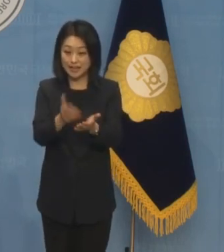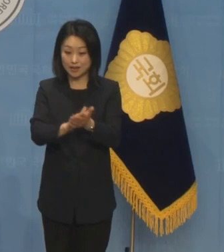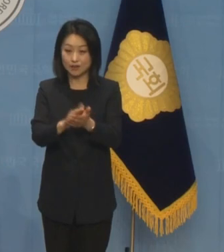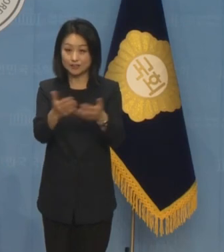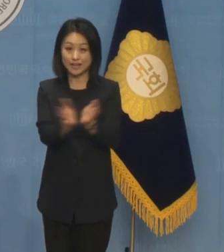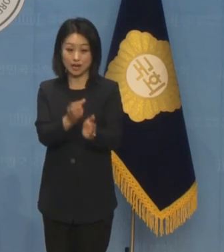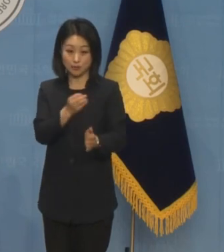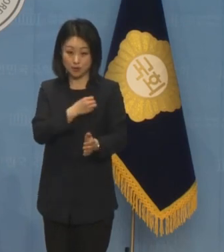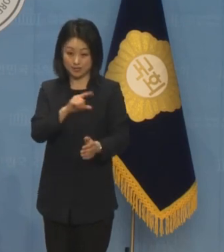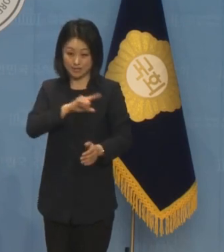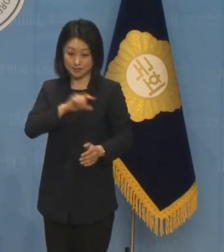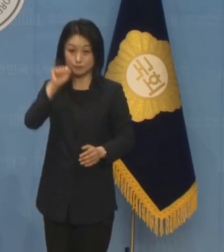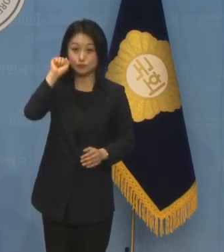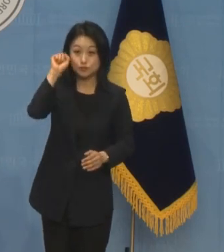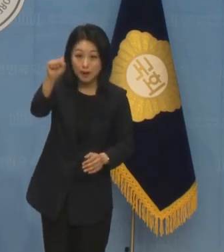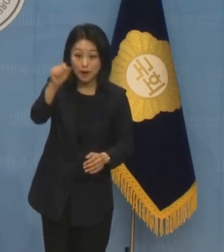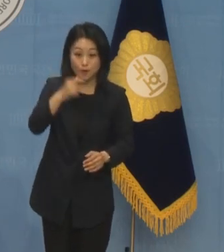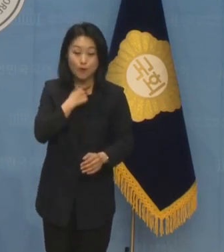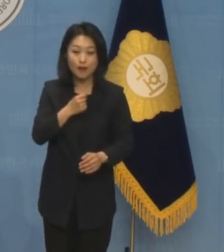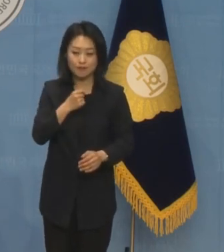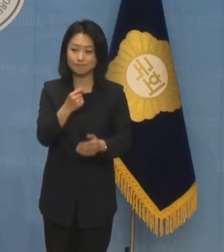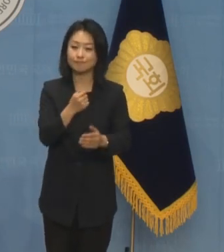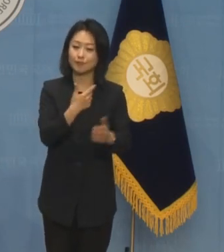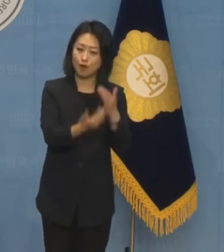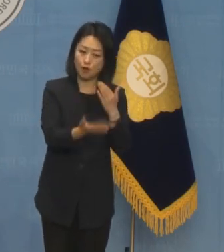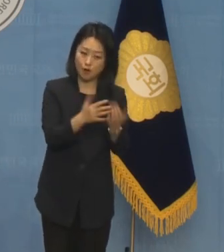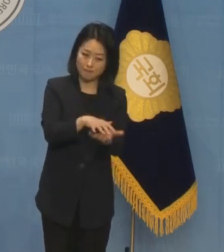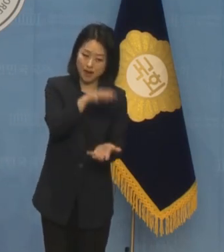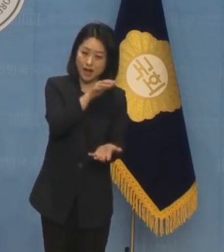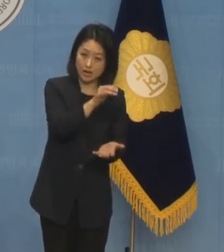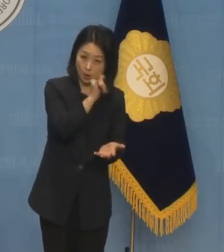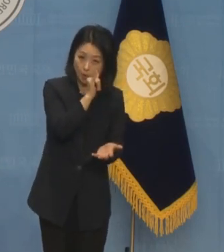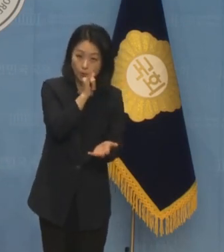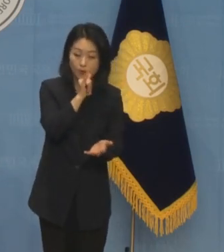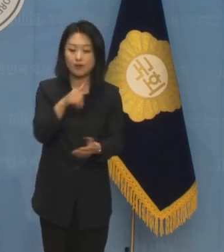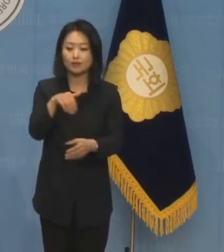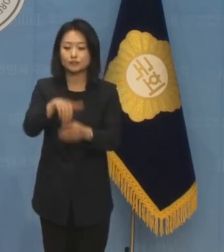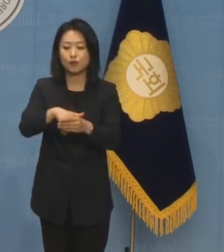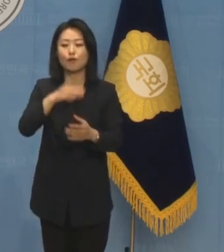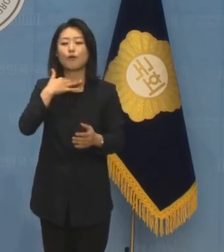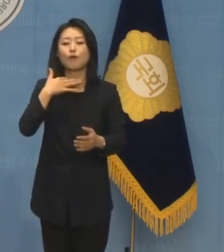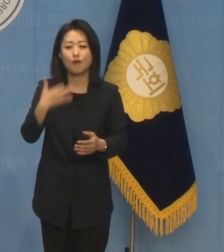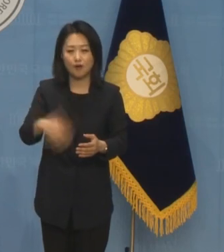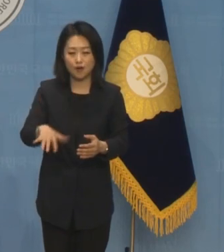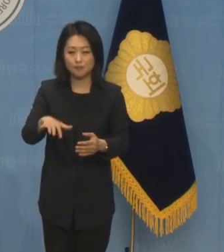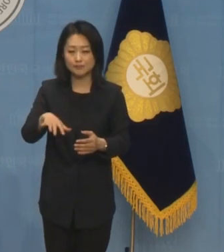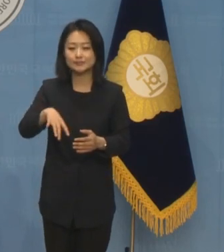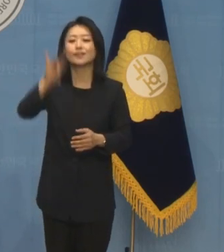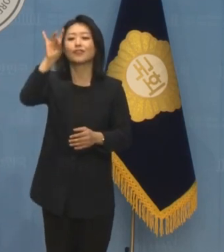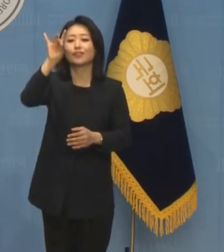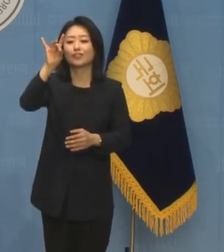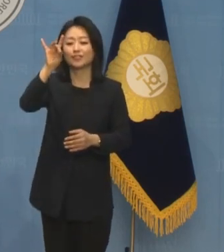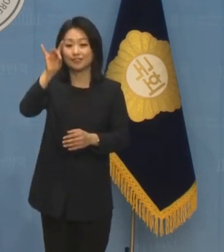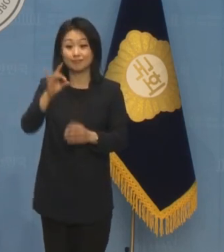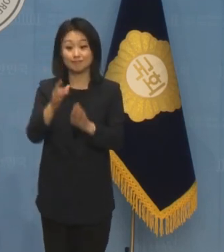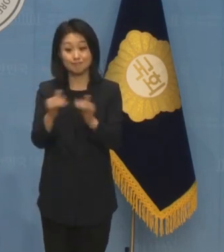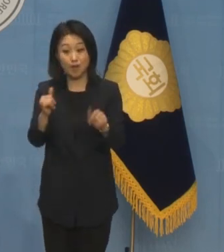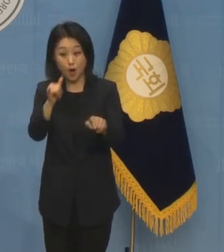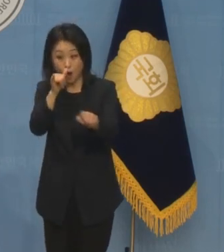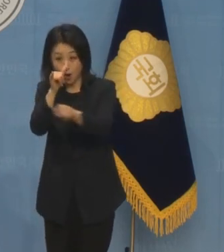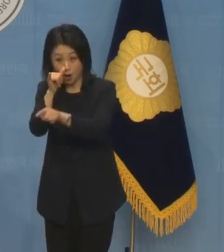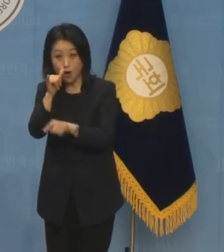중에는 경험이 많은 분들도 계시겠지만 선거를 한 번도 치러본 적 없는 정치 신인도 많이 계실